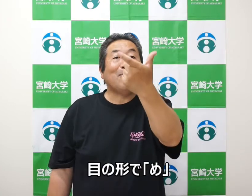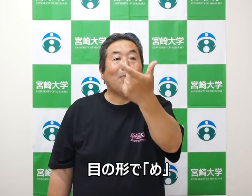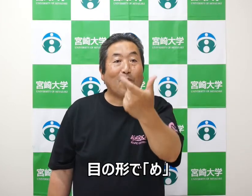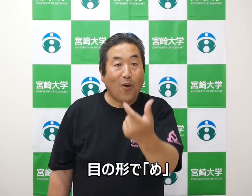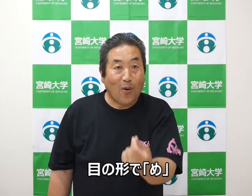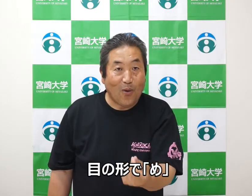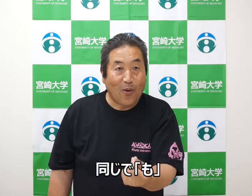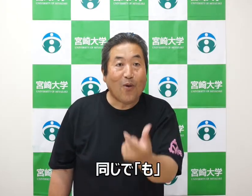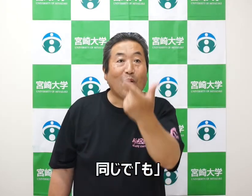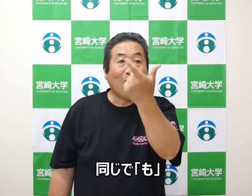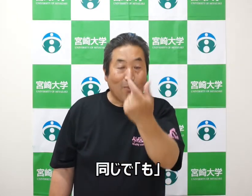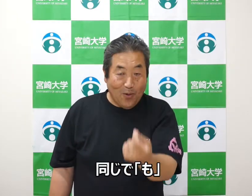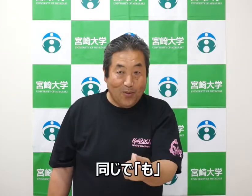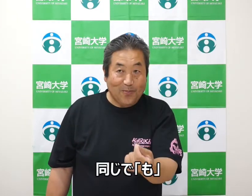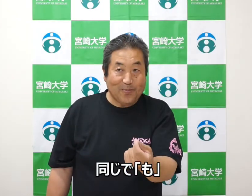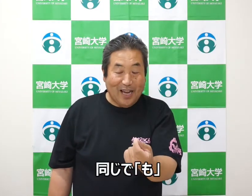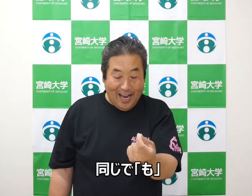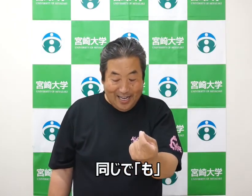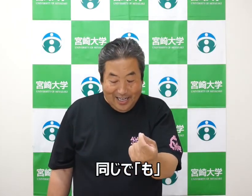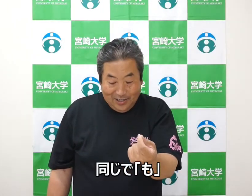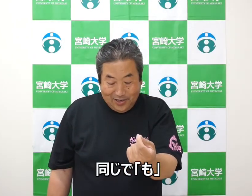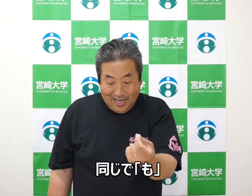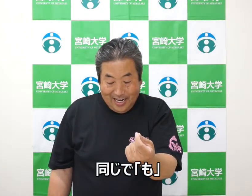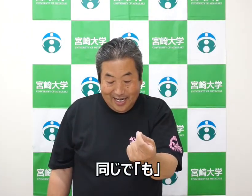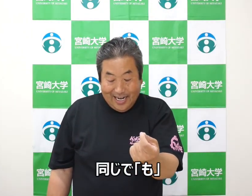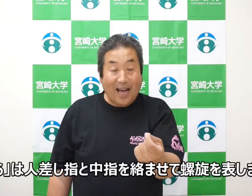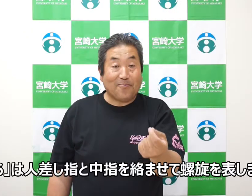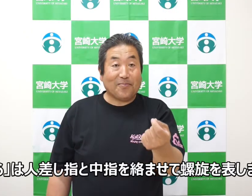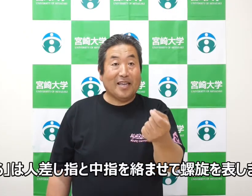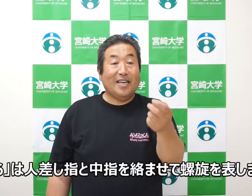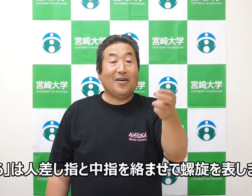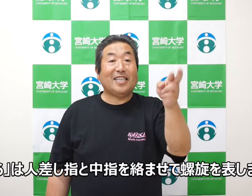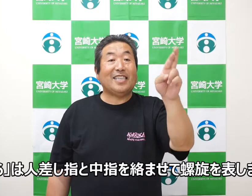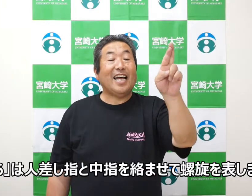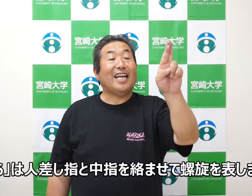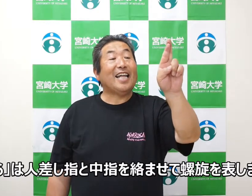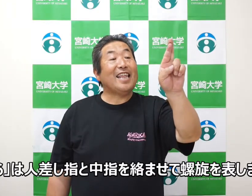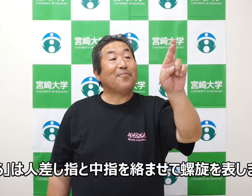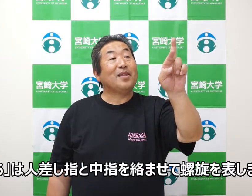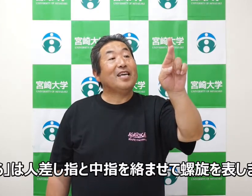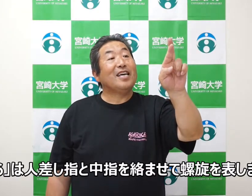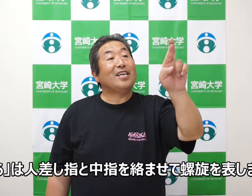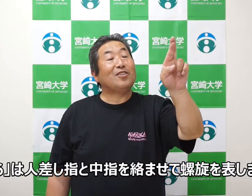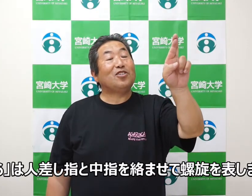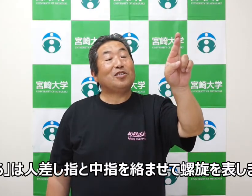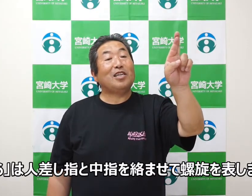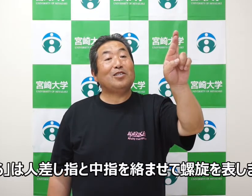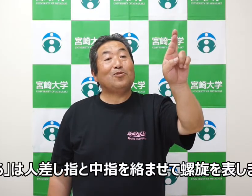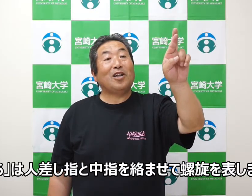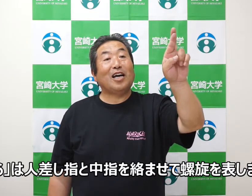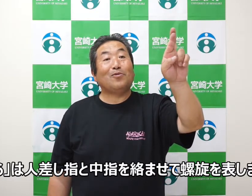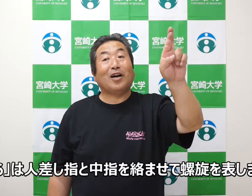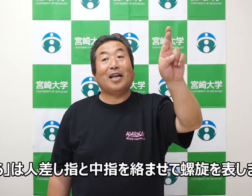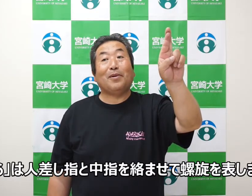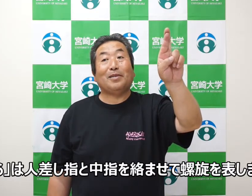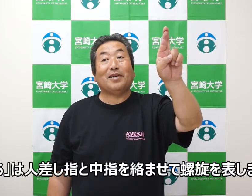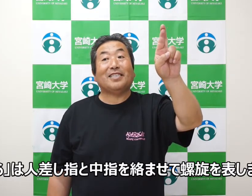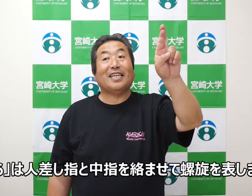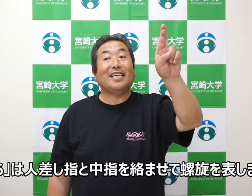も、も。はい。次、ら。らはですね、ラテン。人差し指と中指と絡ませます。ラテンで、